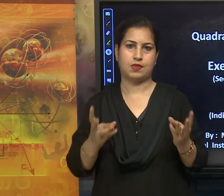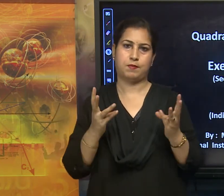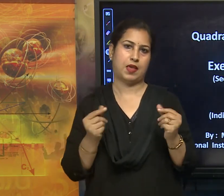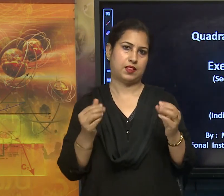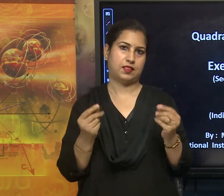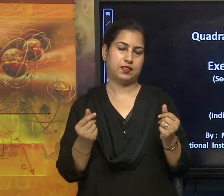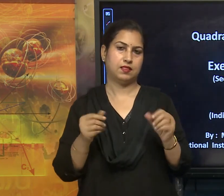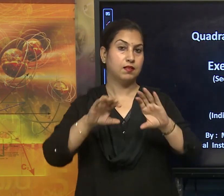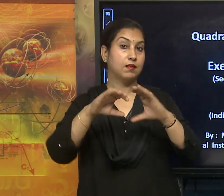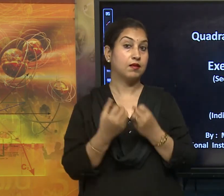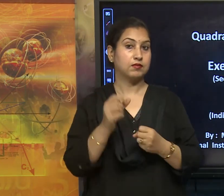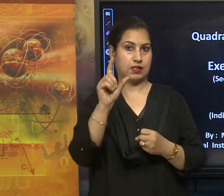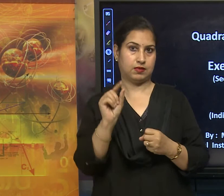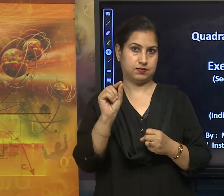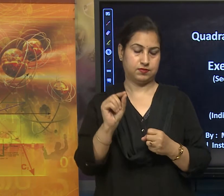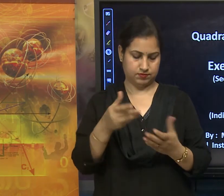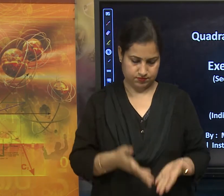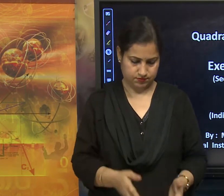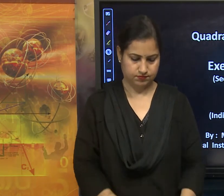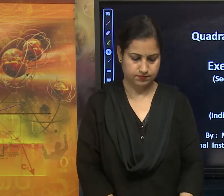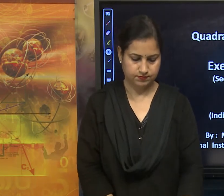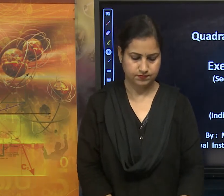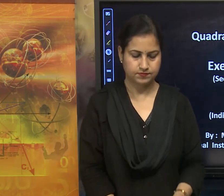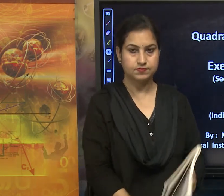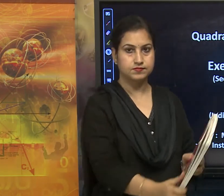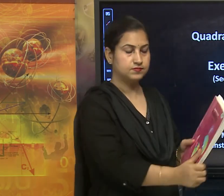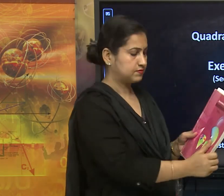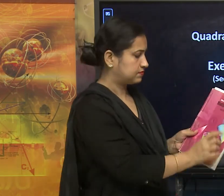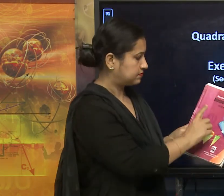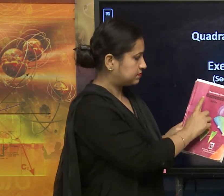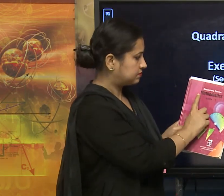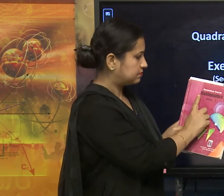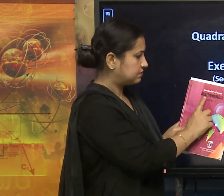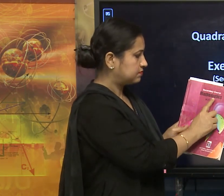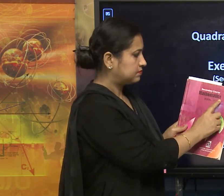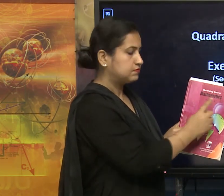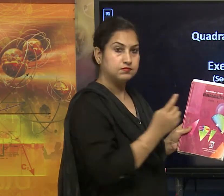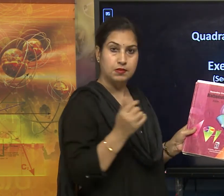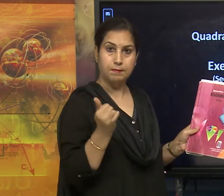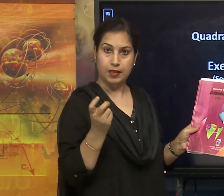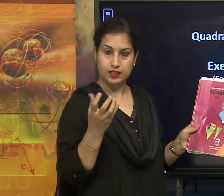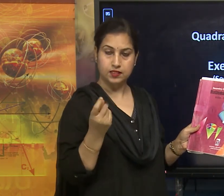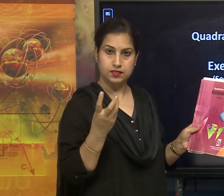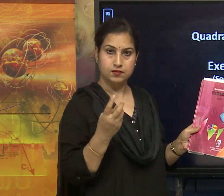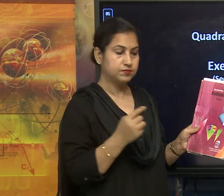है क्वाड्रेटिक इक्वेशंस। ये गणित का, मैथमेटिक्स का लेसन नंबर 6